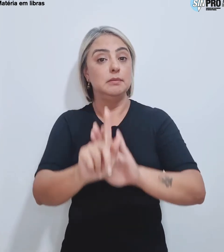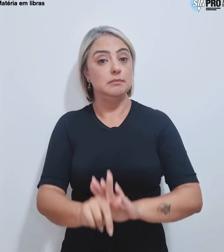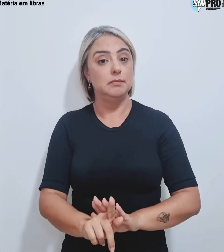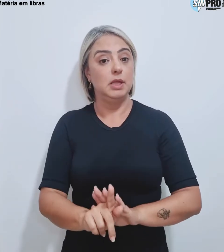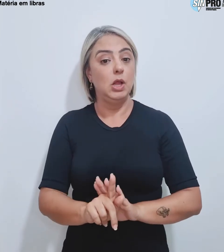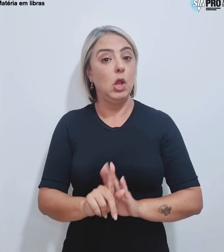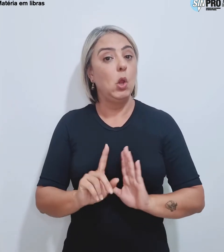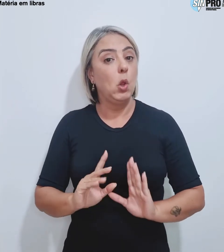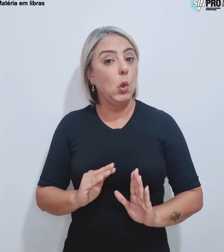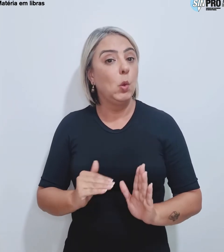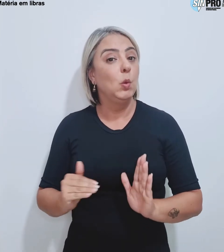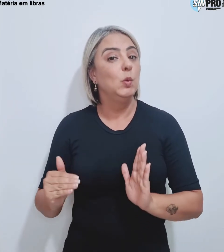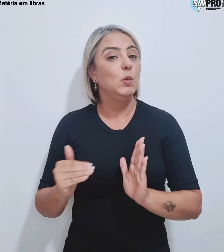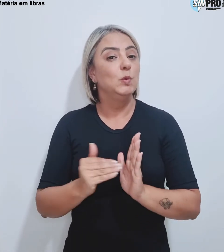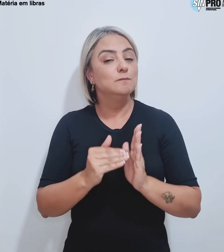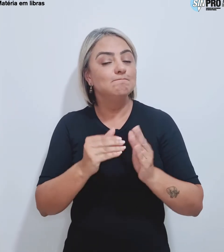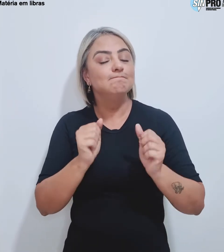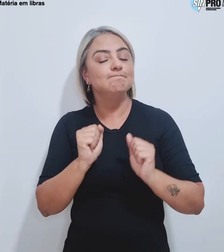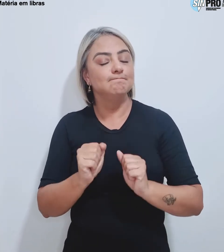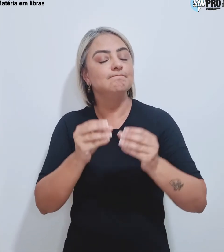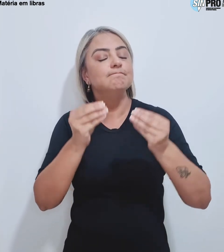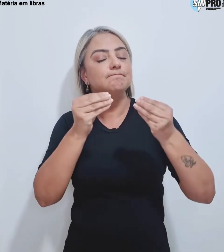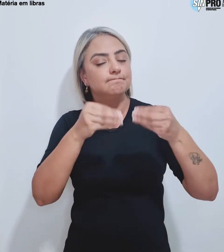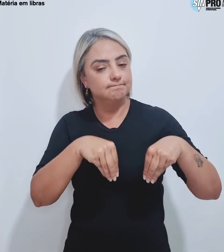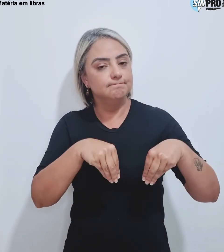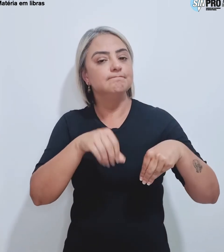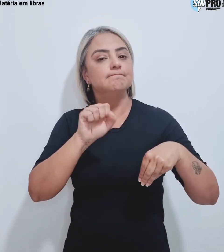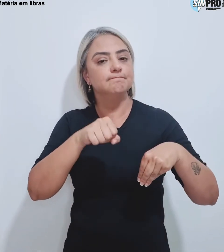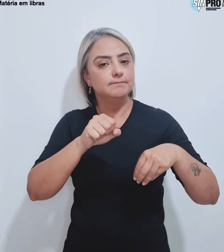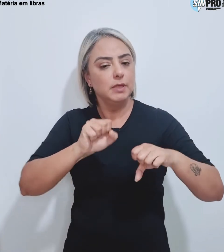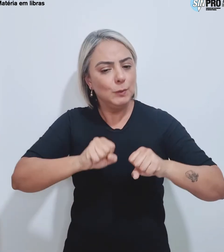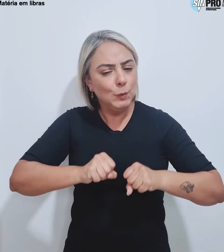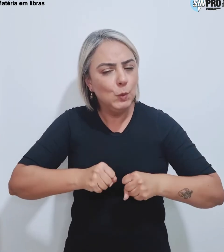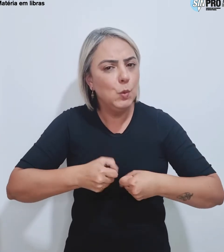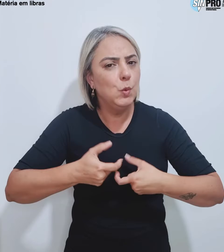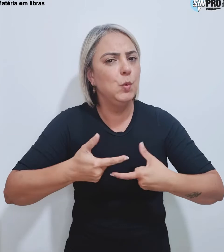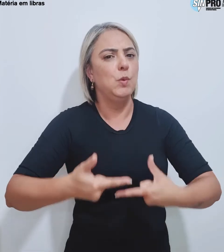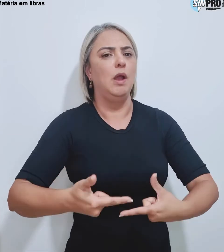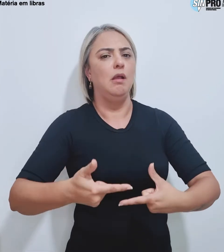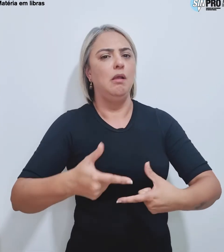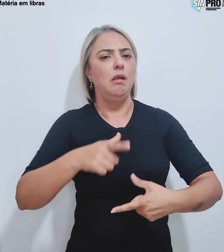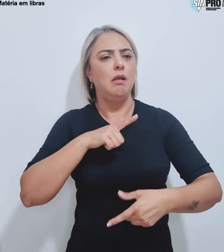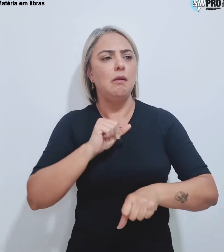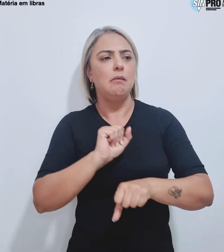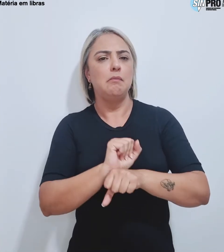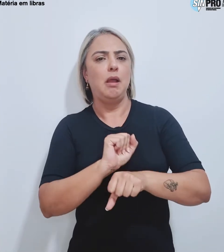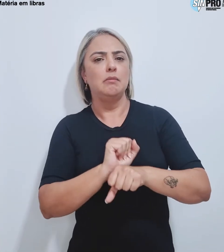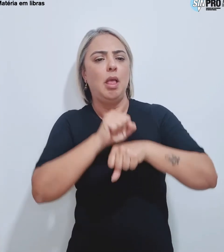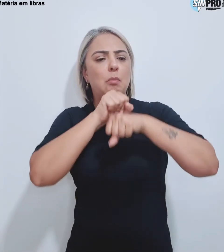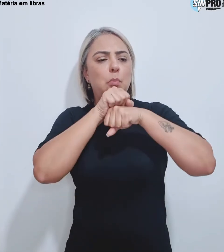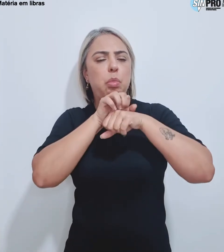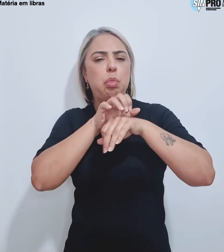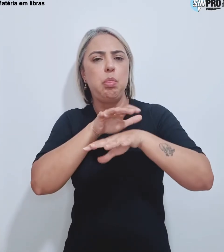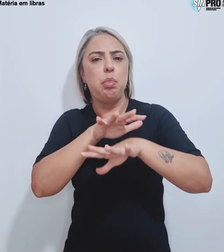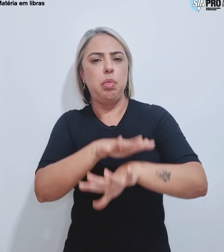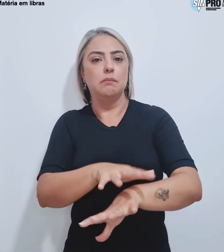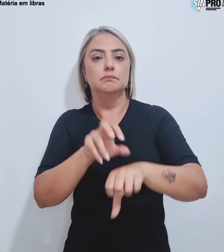gestora. Tudo isso pode prejudicar ainda mais o esforço para conter a proliferação